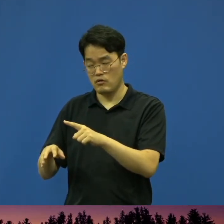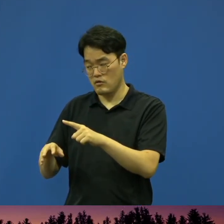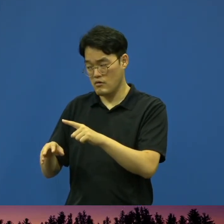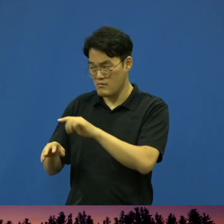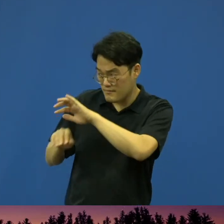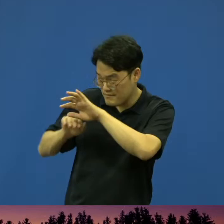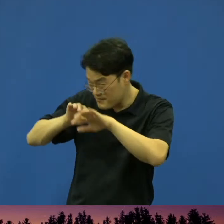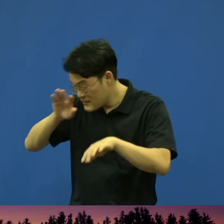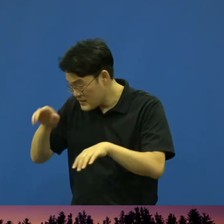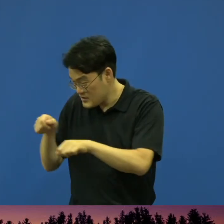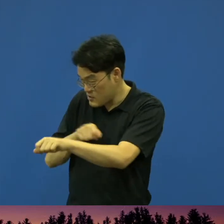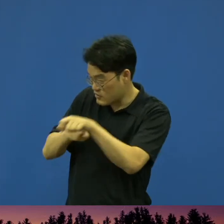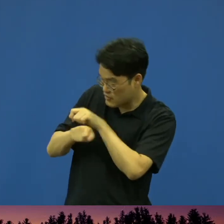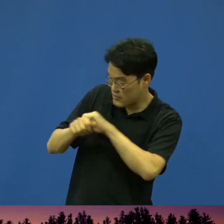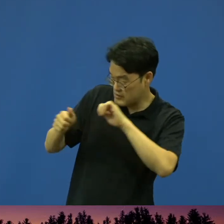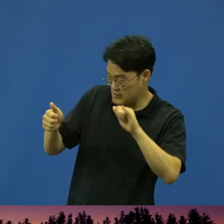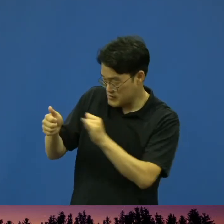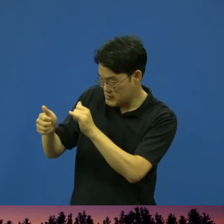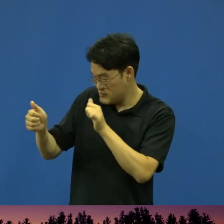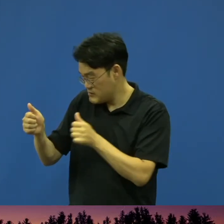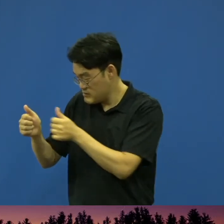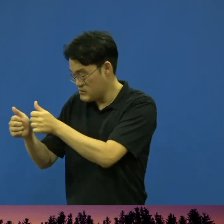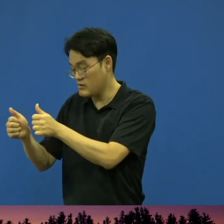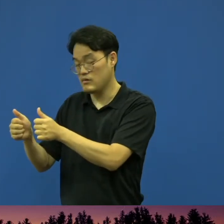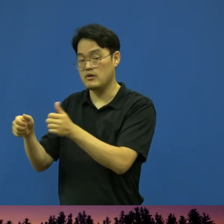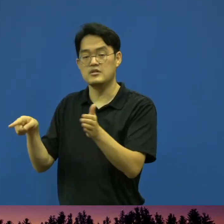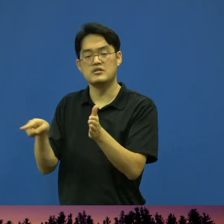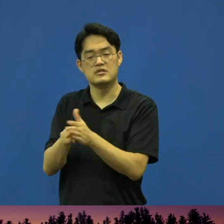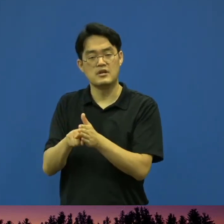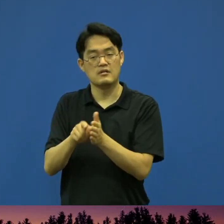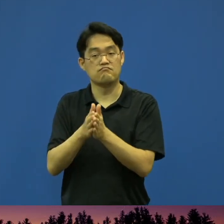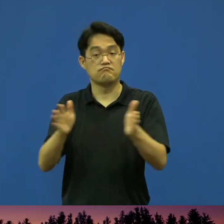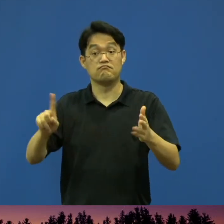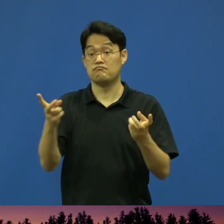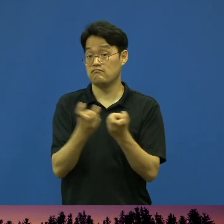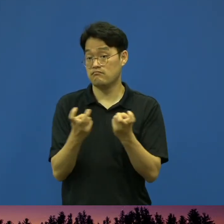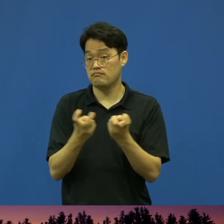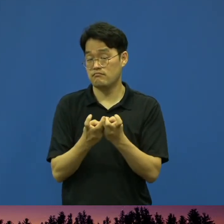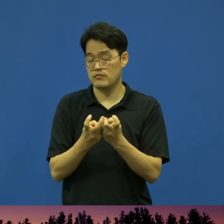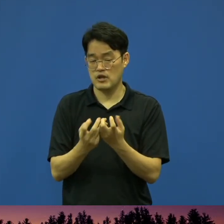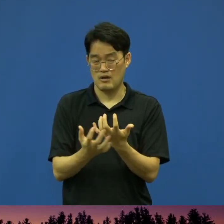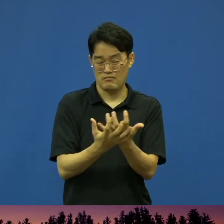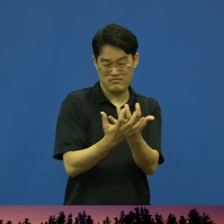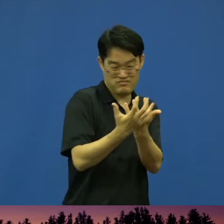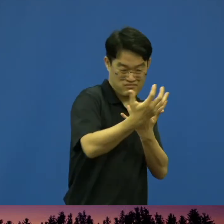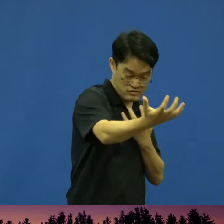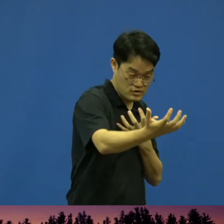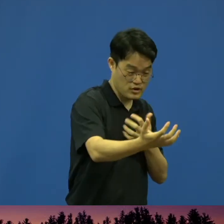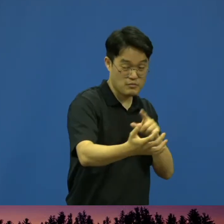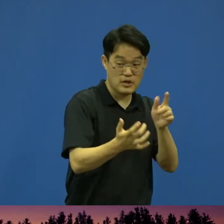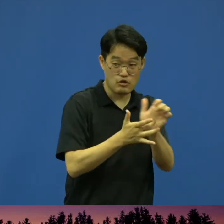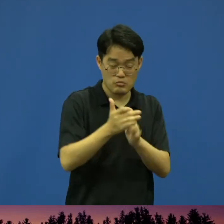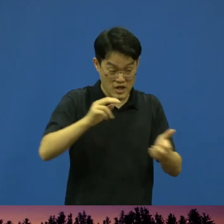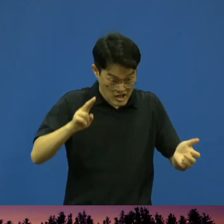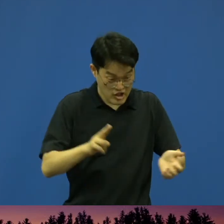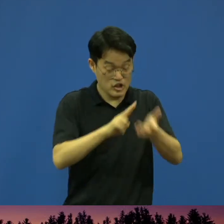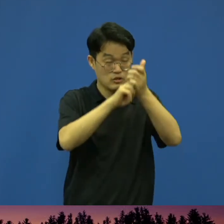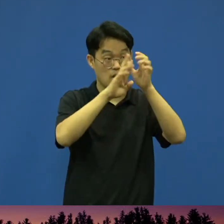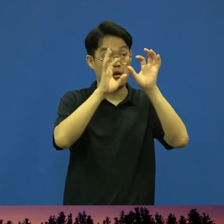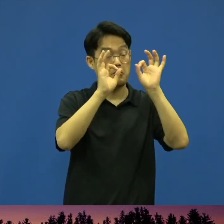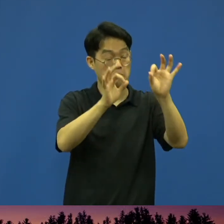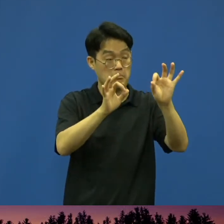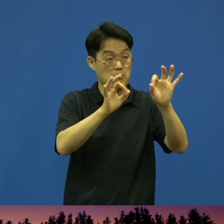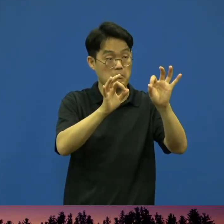예수님을 향한 무리들 중에는 많은 성경 지식을 가진 사람들도 있었고, 예수님의 기적을 본 사람도 그 무리 속에 분명히 있었을